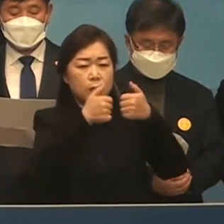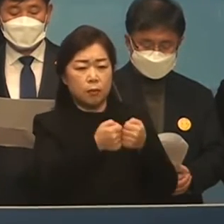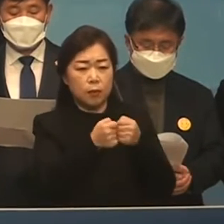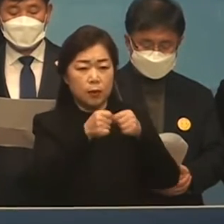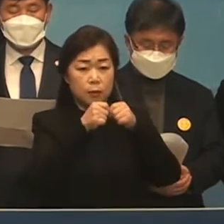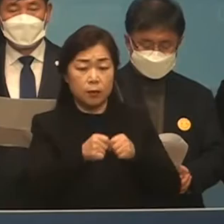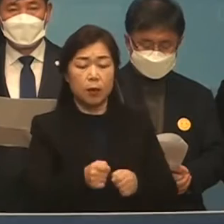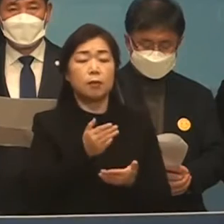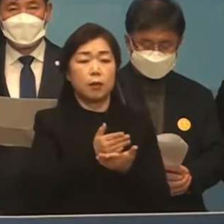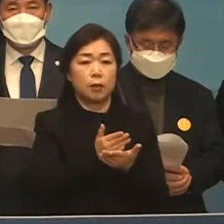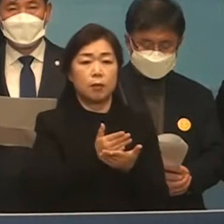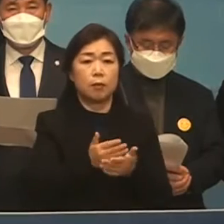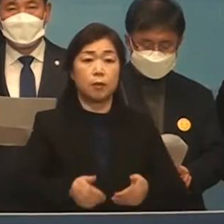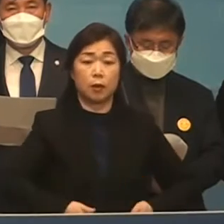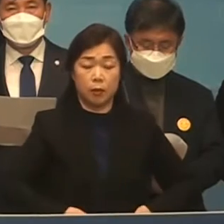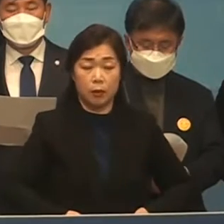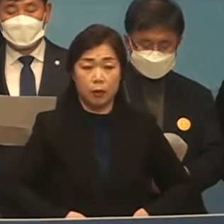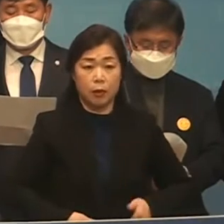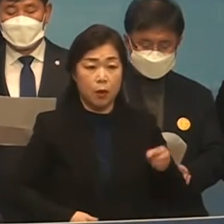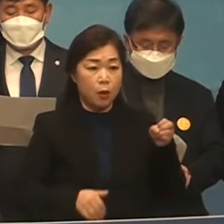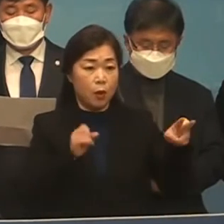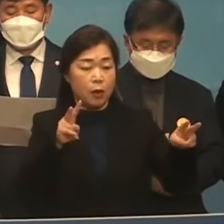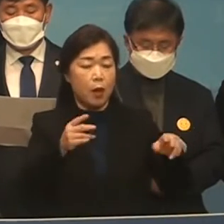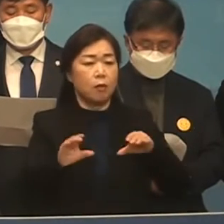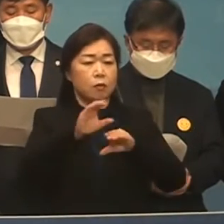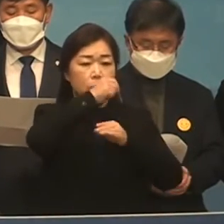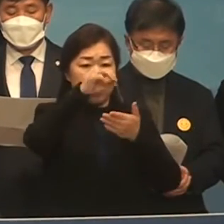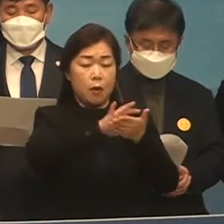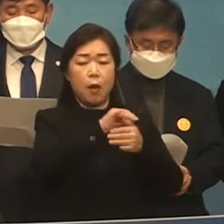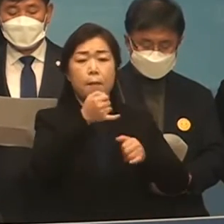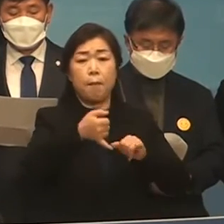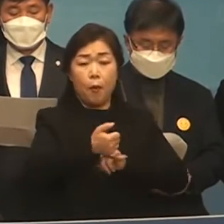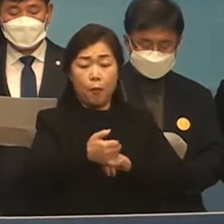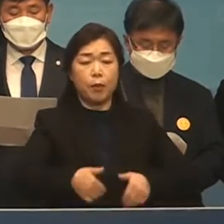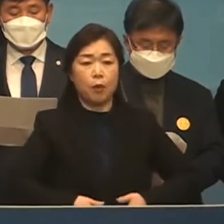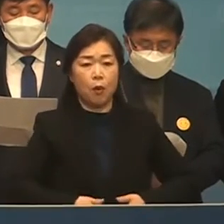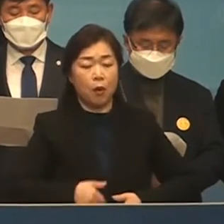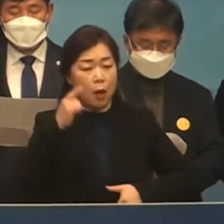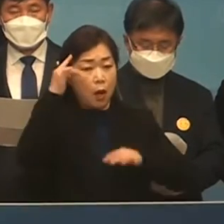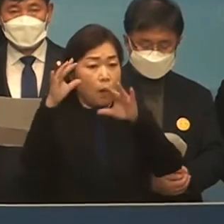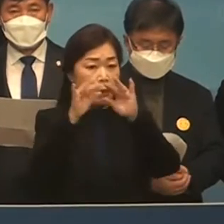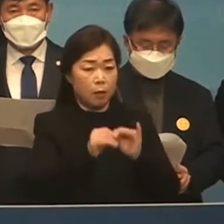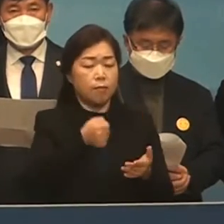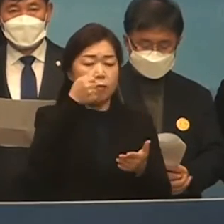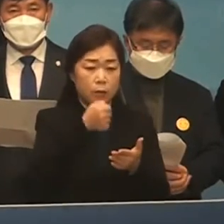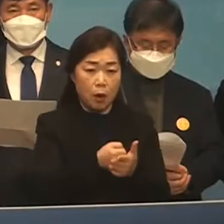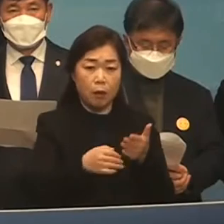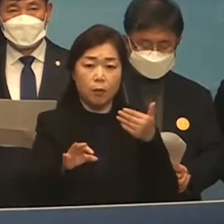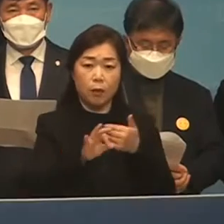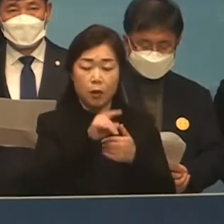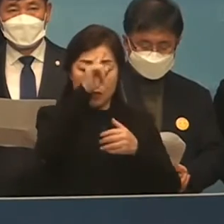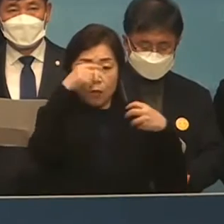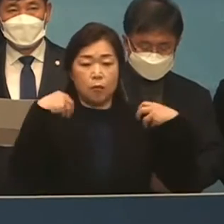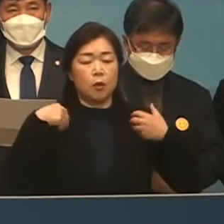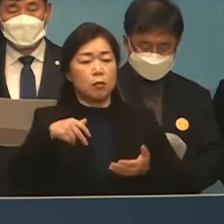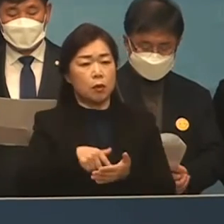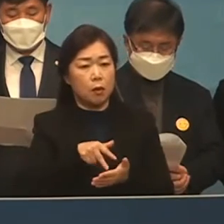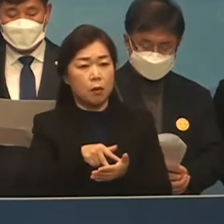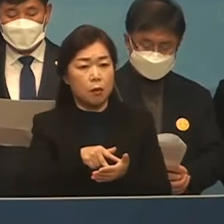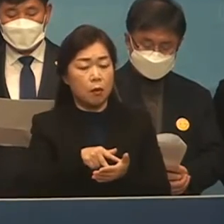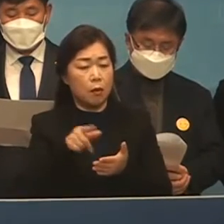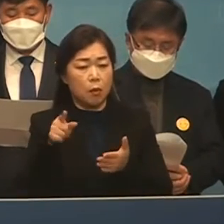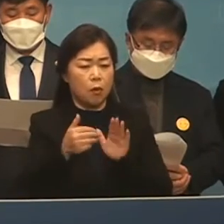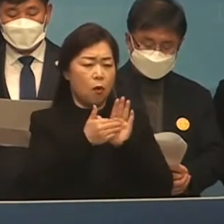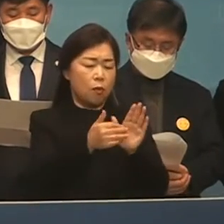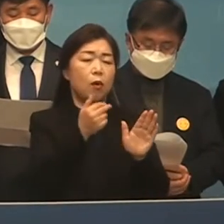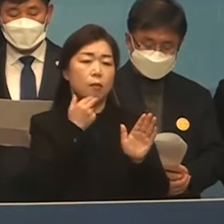한가로운 일입니다. 여야가 추경의 필요성과 절박성에 합의하고 결단한다면 정부로서도 이를 외면할